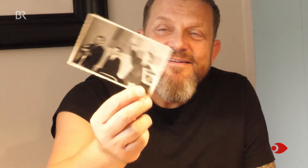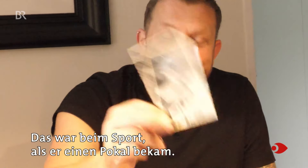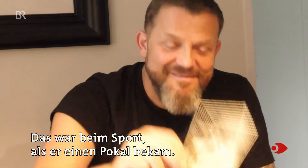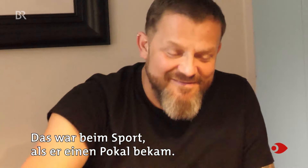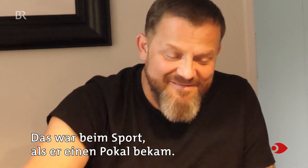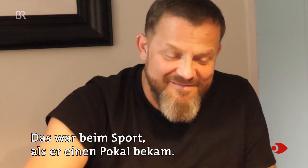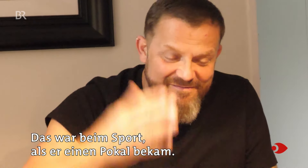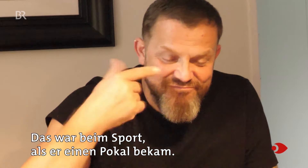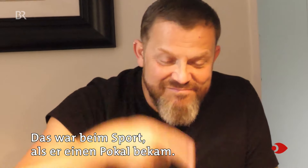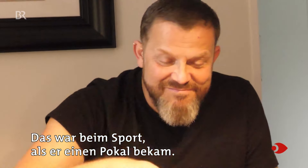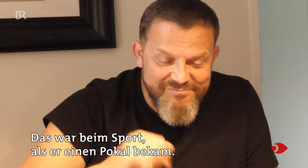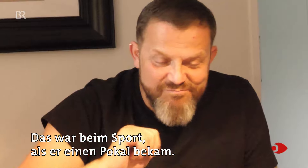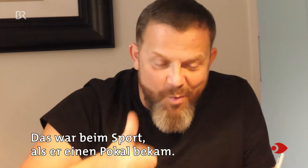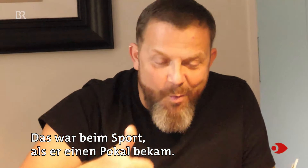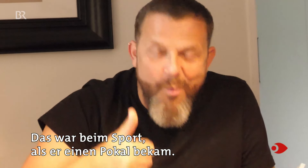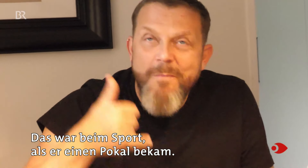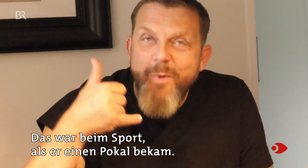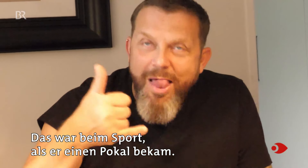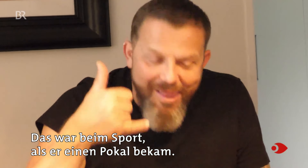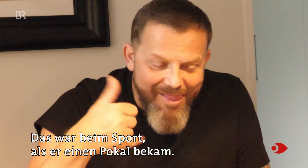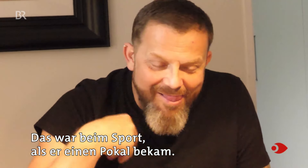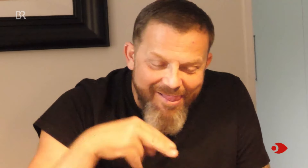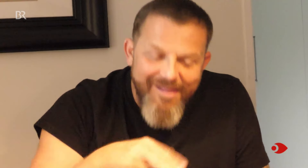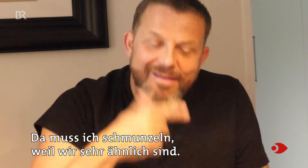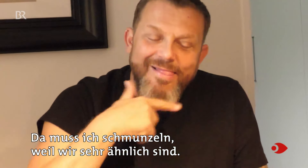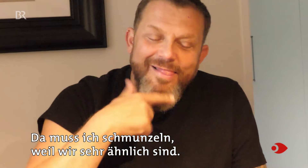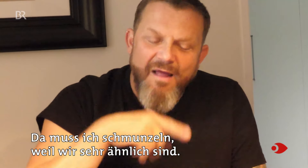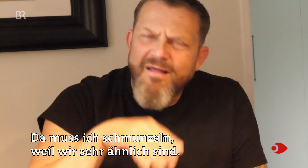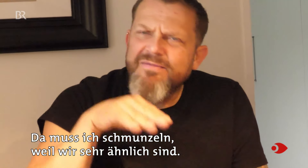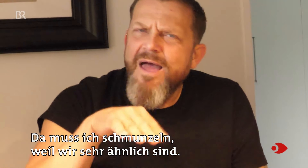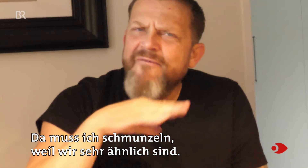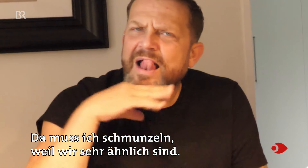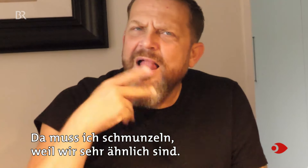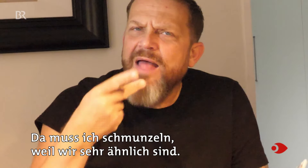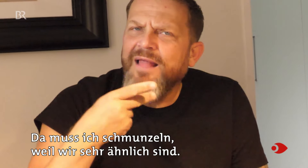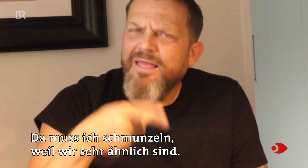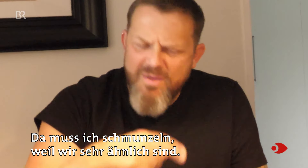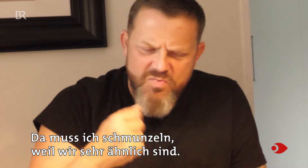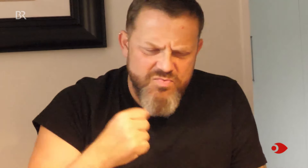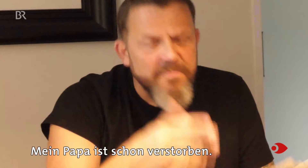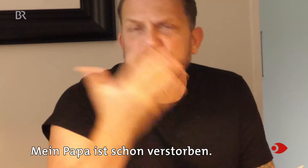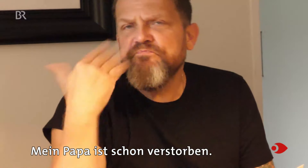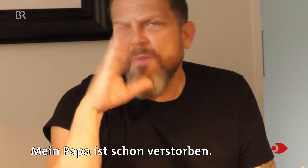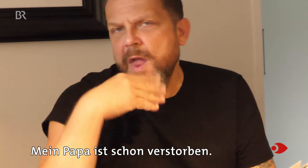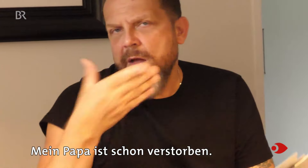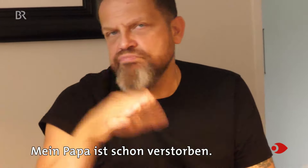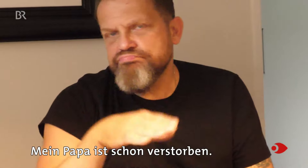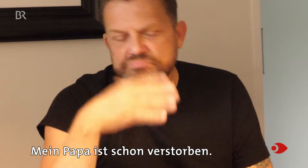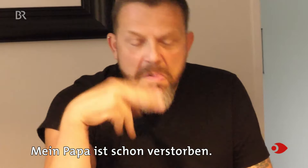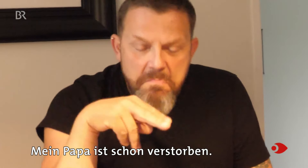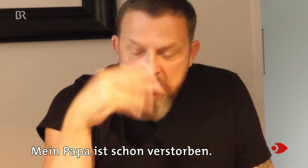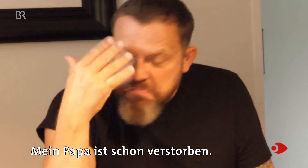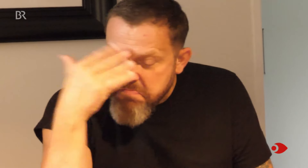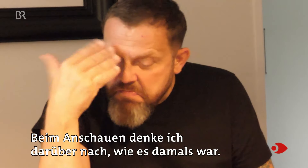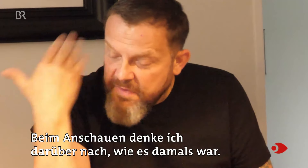Das war beim Sport, als er einen Pokal bekam. Da muss ich schmunzeln, weil wir sehr ähnlich sind. Mein Papa ist schon verstorben. Beim